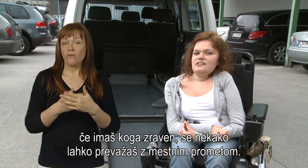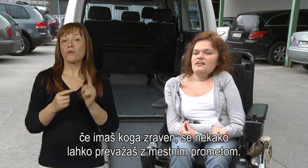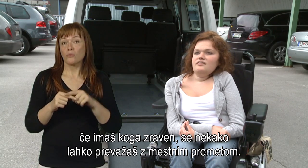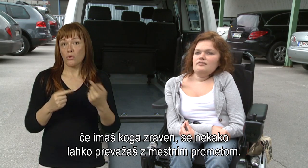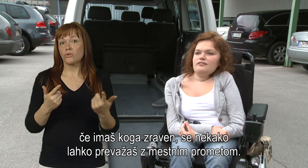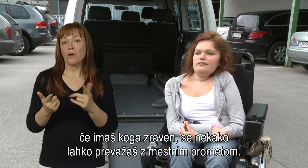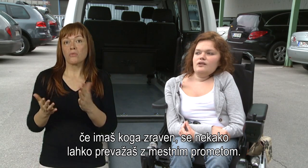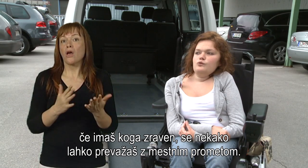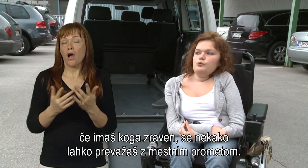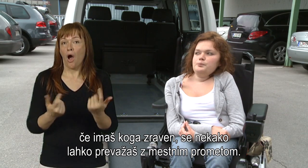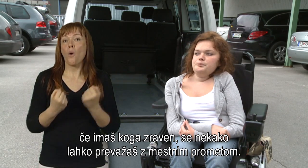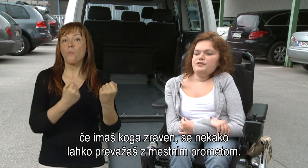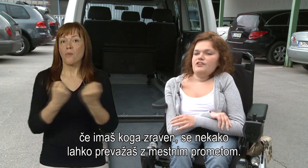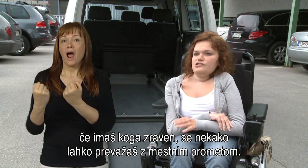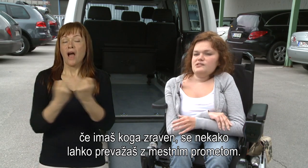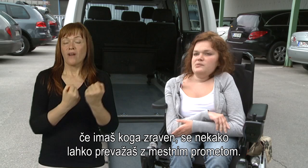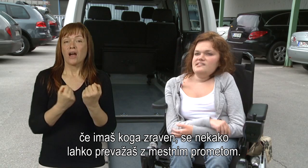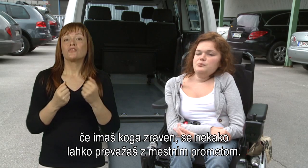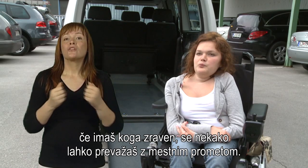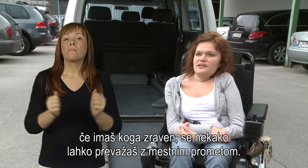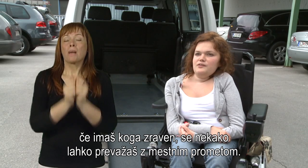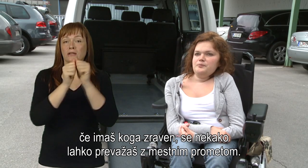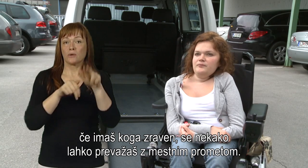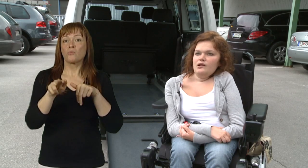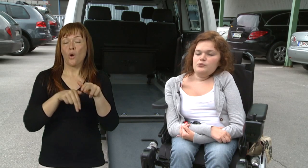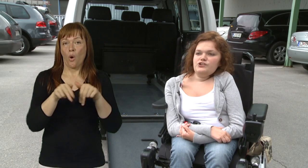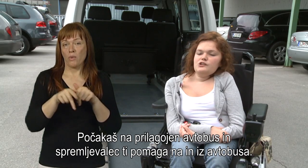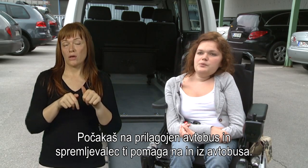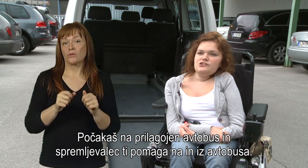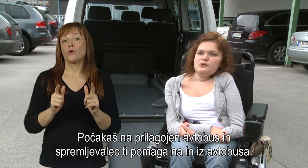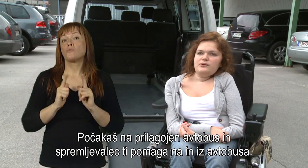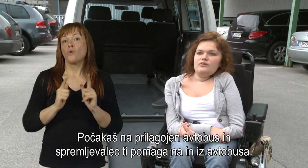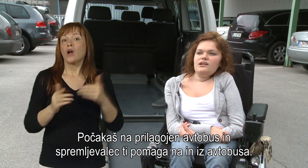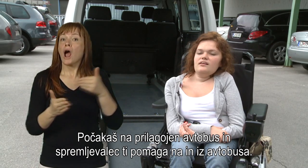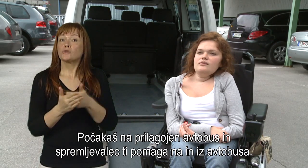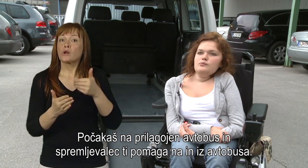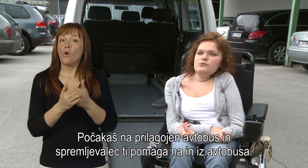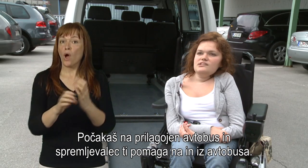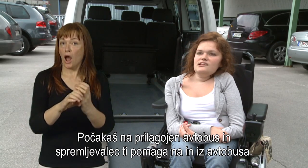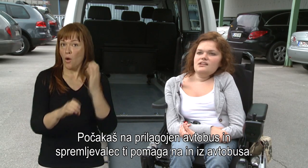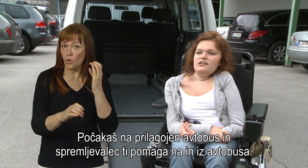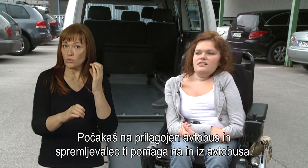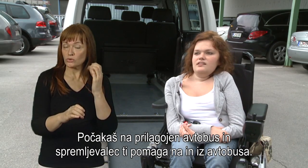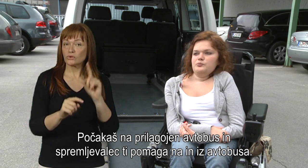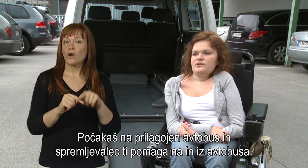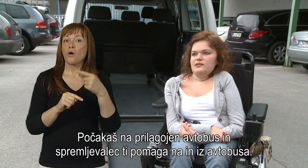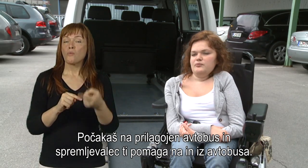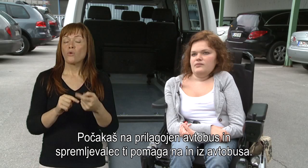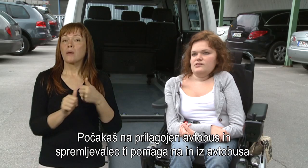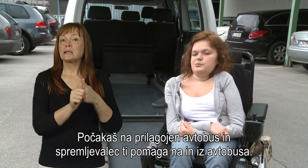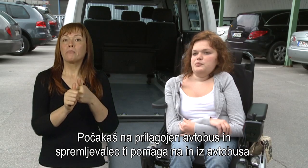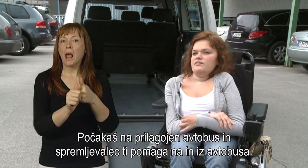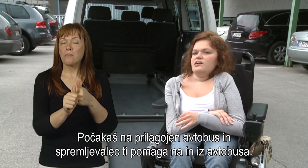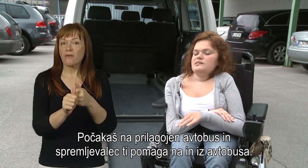se nekako lahko prevaža z mestnim prometom. Počakaš pač na prilagojen avtobus in te